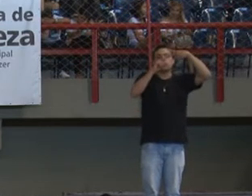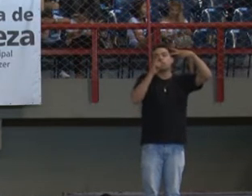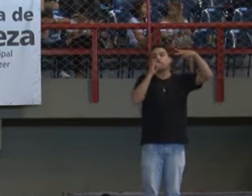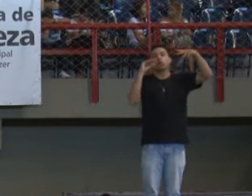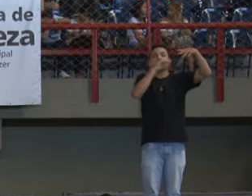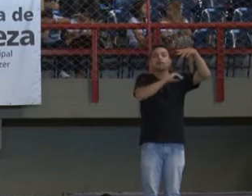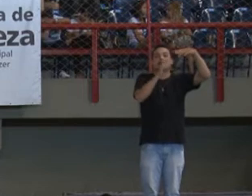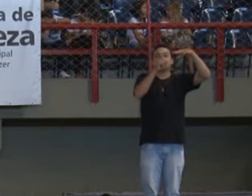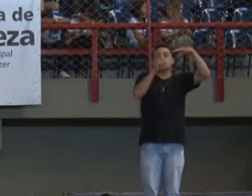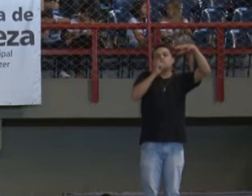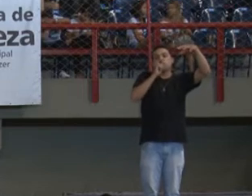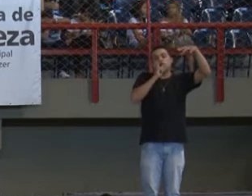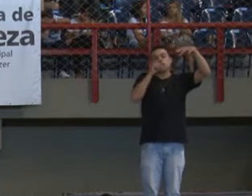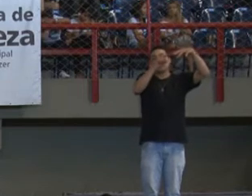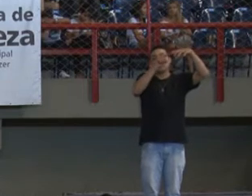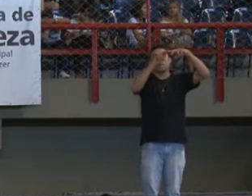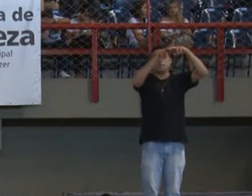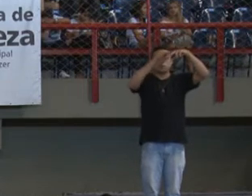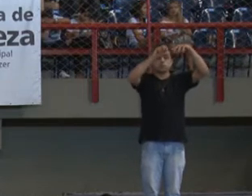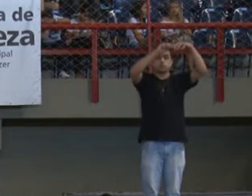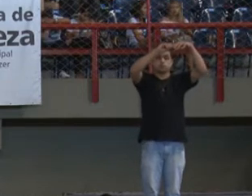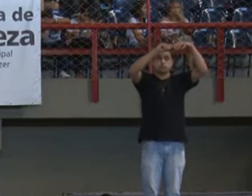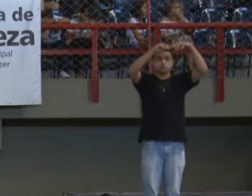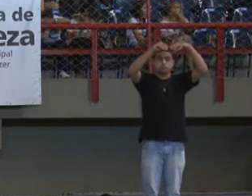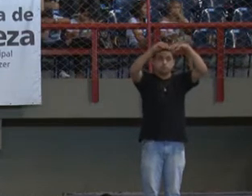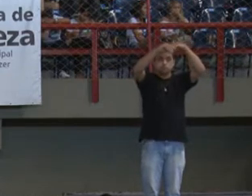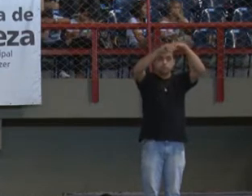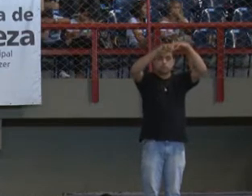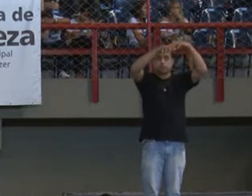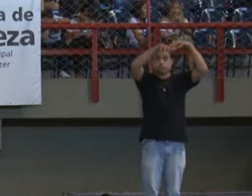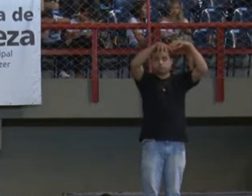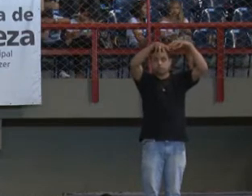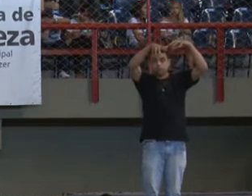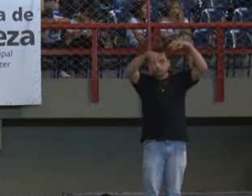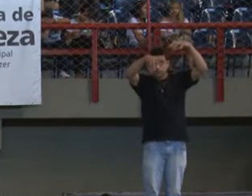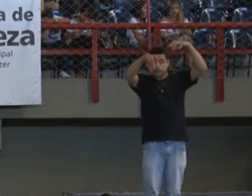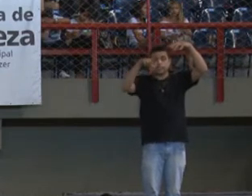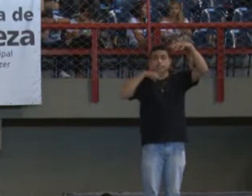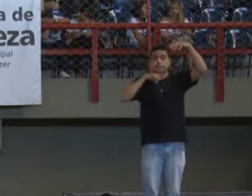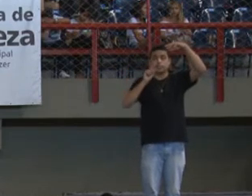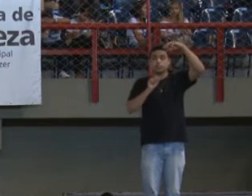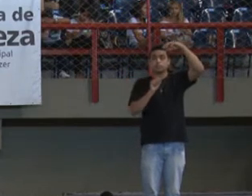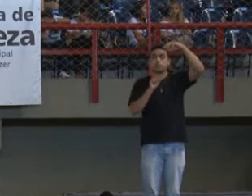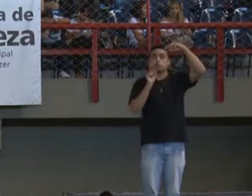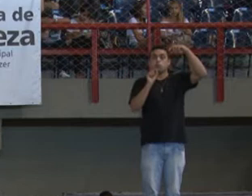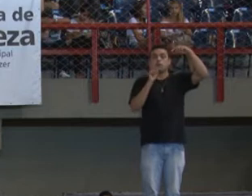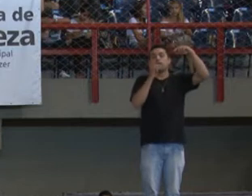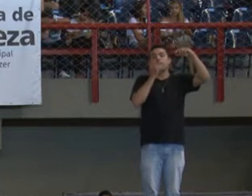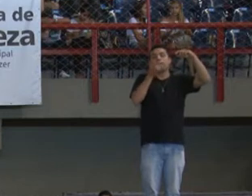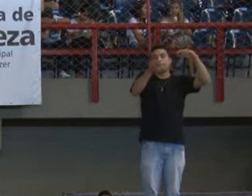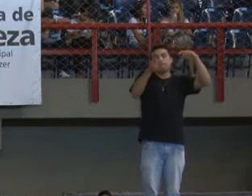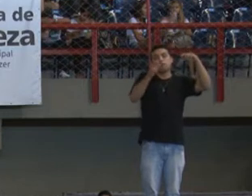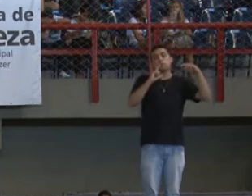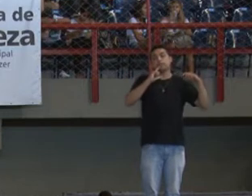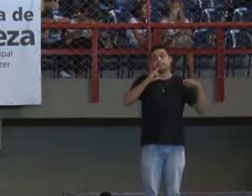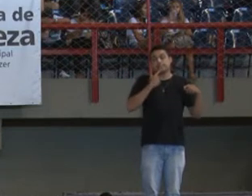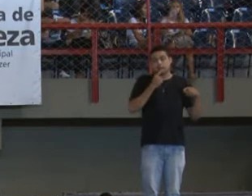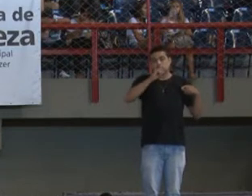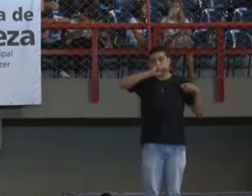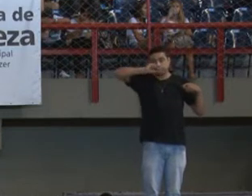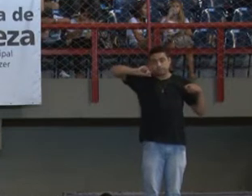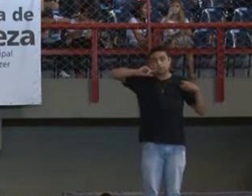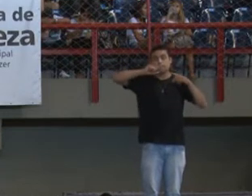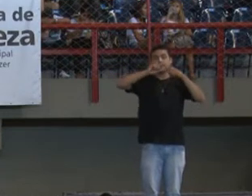quente? Fria. Então lá em cima, onde a tua corrente do Golfo, eu estou tendo menos salinidade,